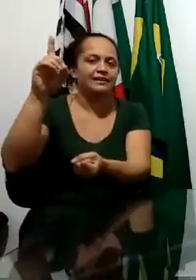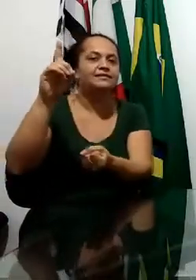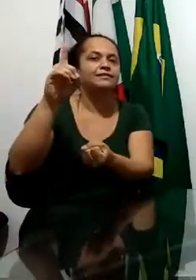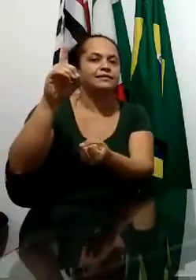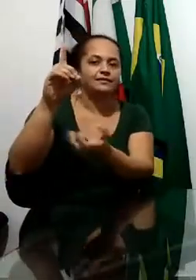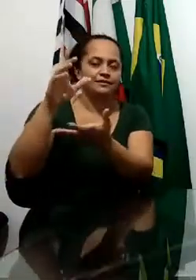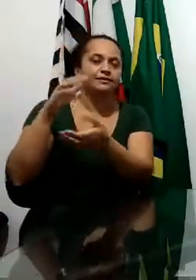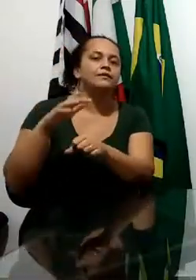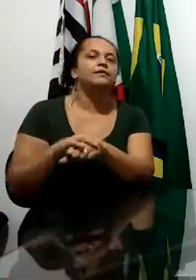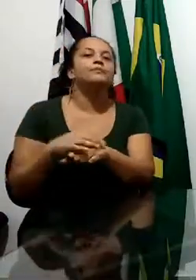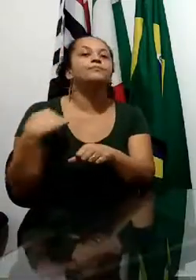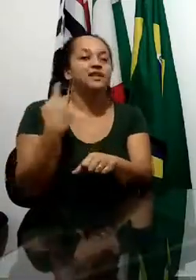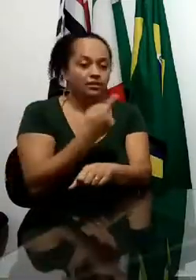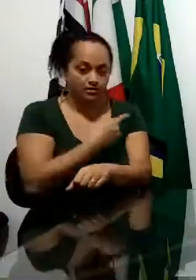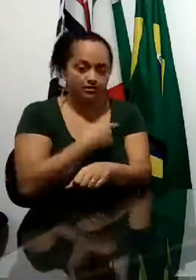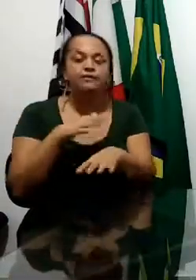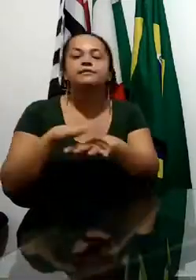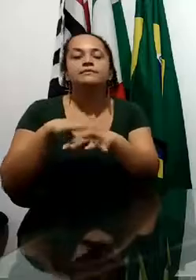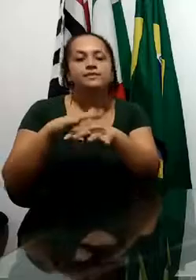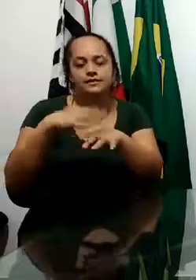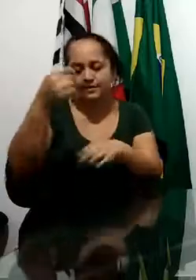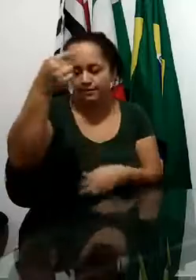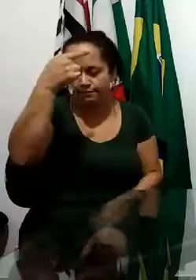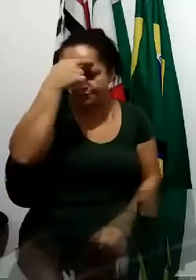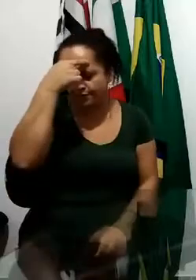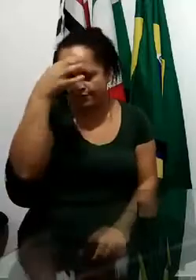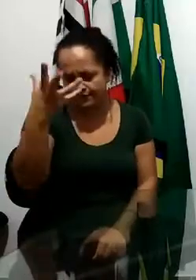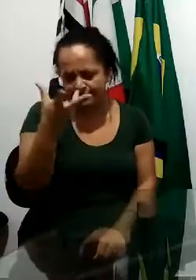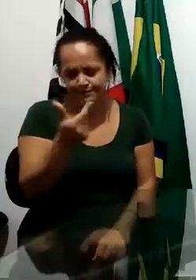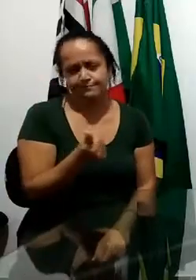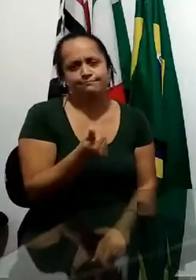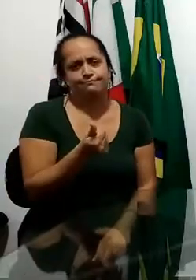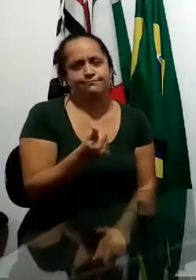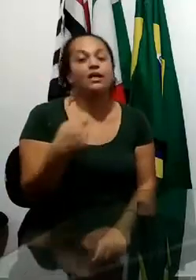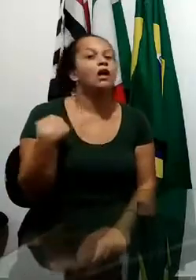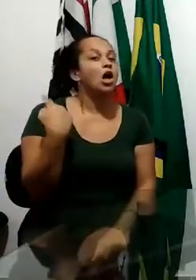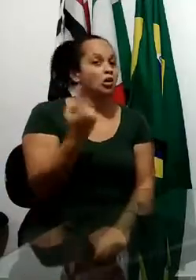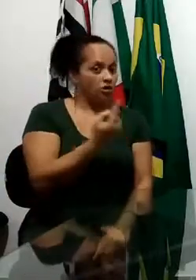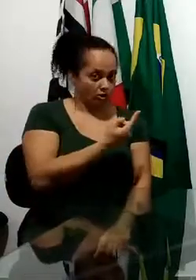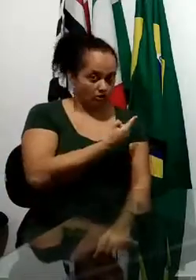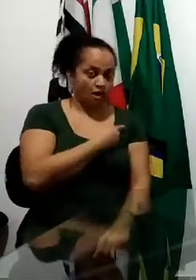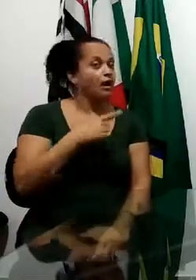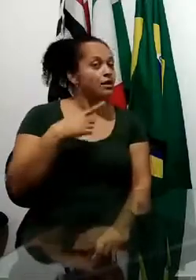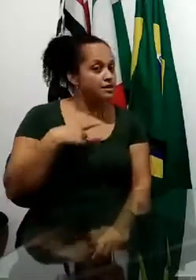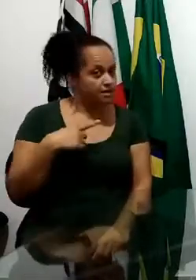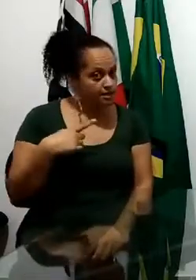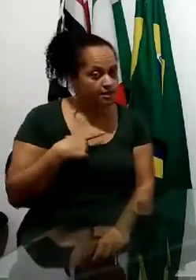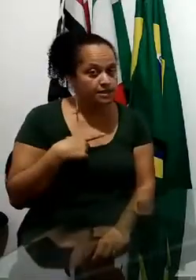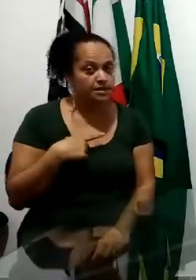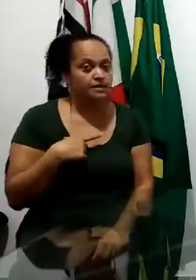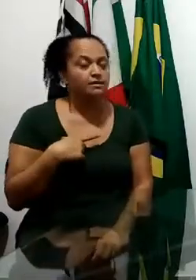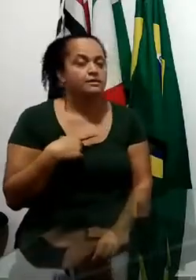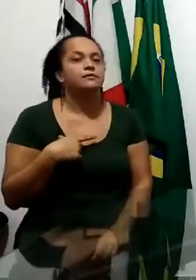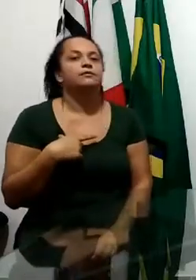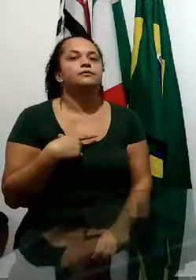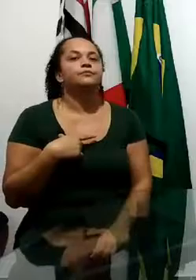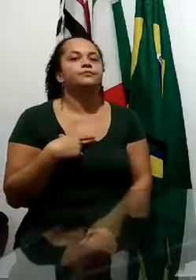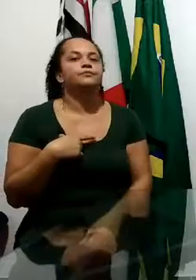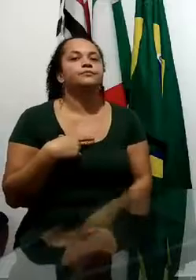santa vocação. Né? Nós recebemos o ministério da reconciliação e